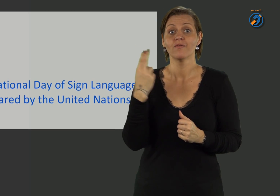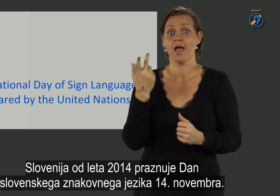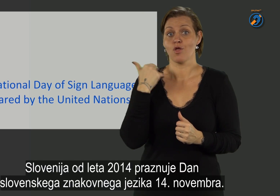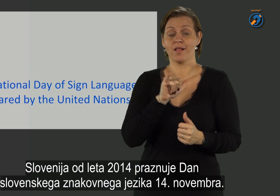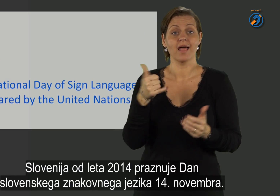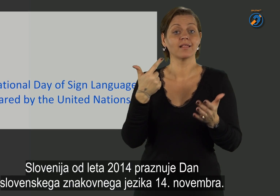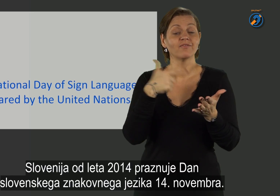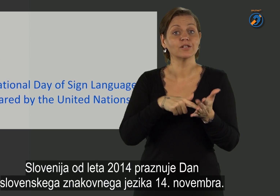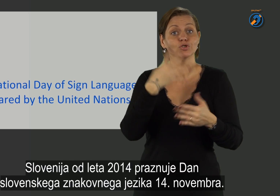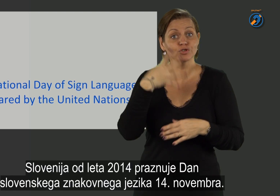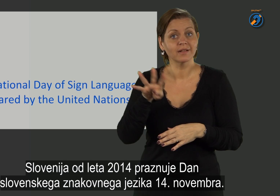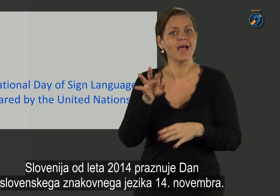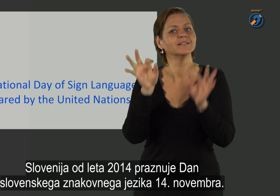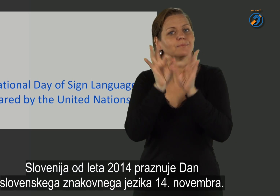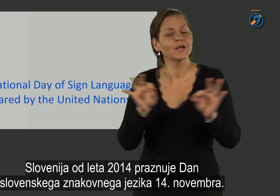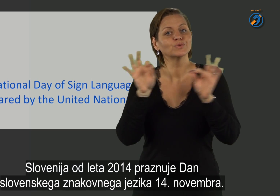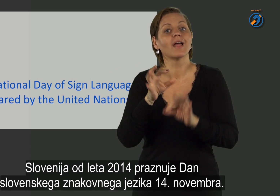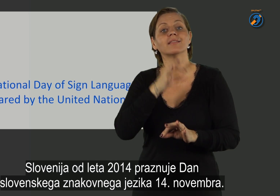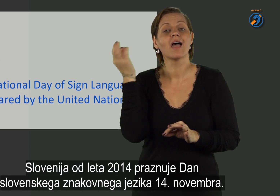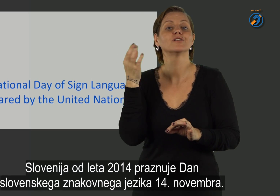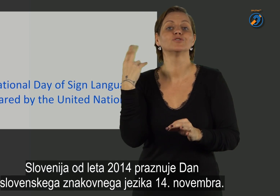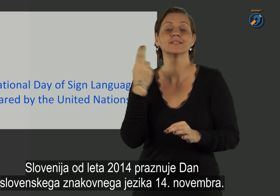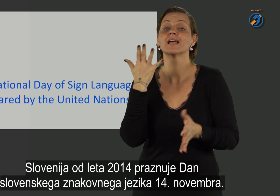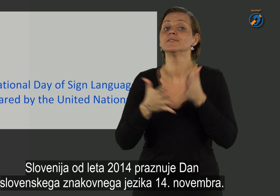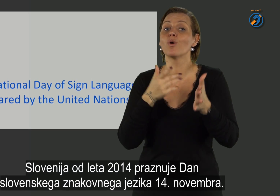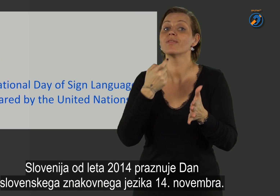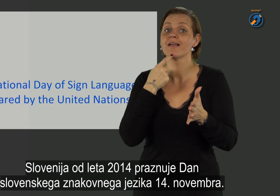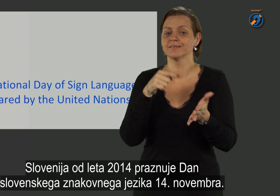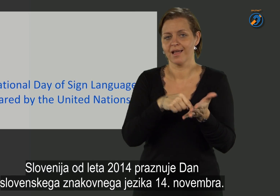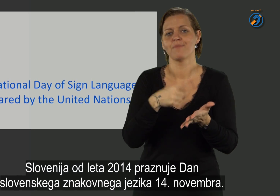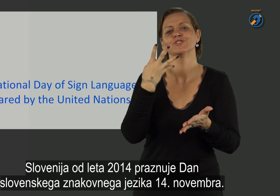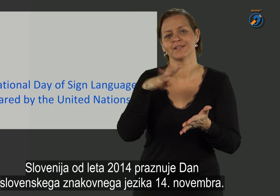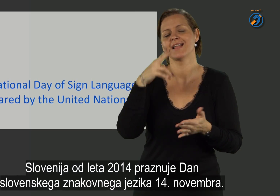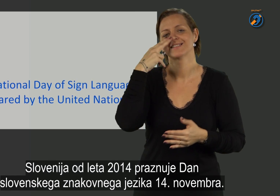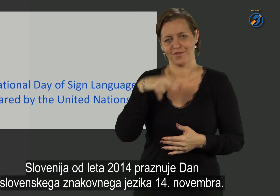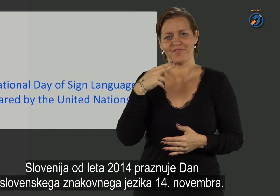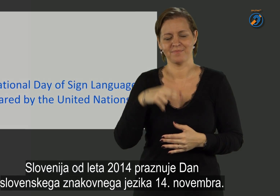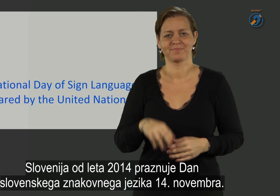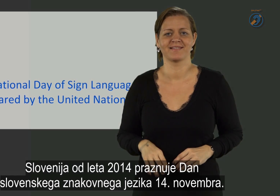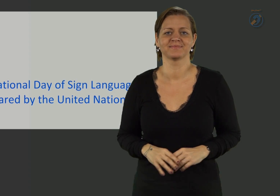od leta 2014 praznuje dan slovenskega znakovnega jezika 14. novembra.